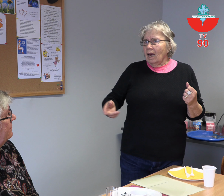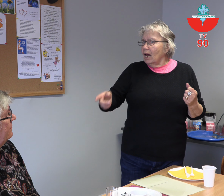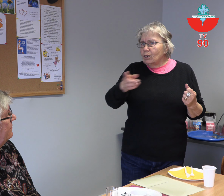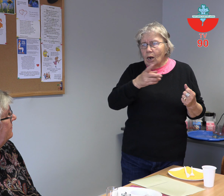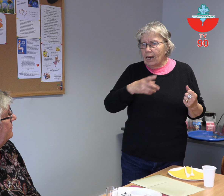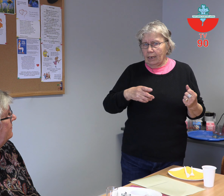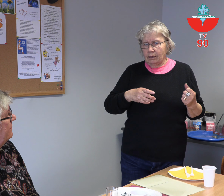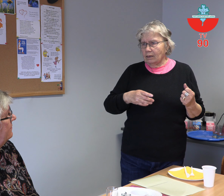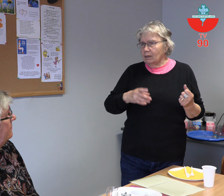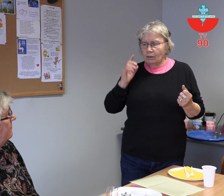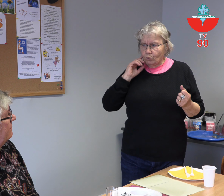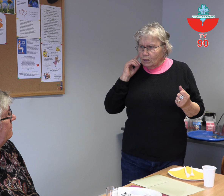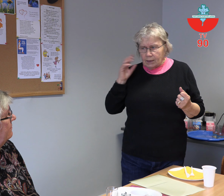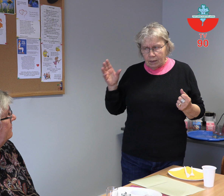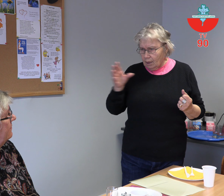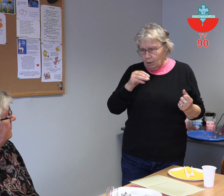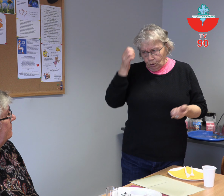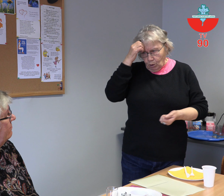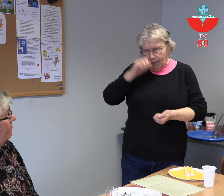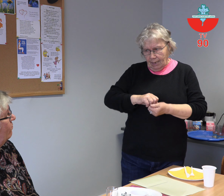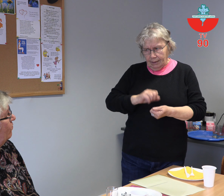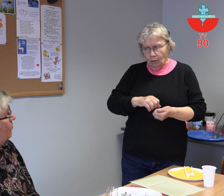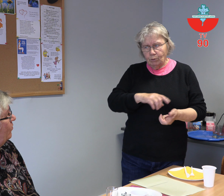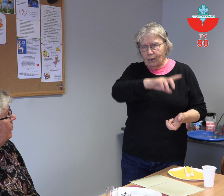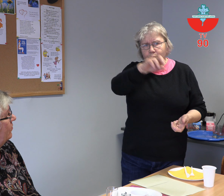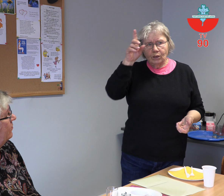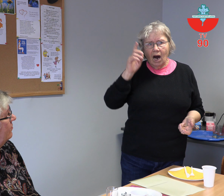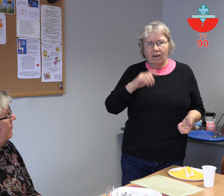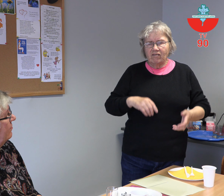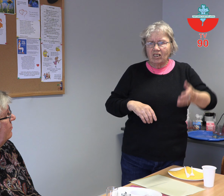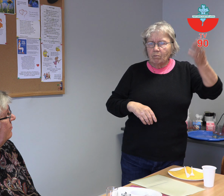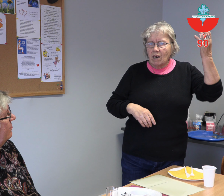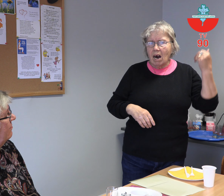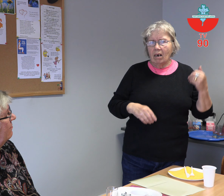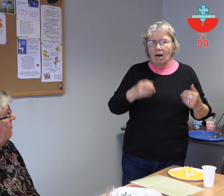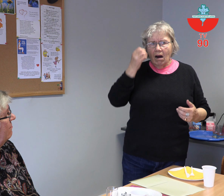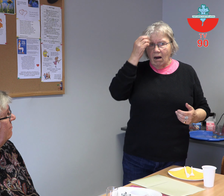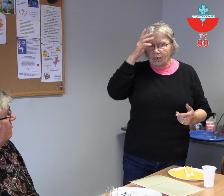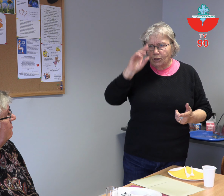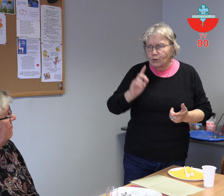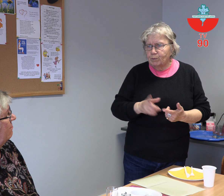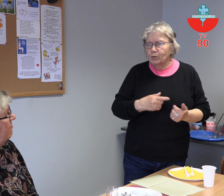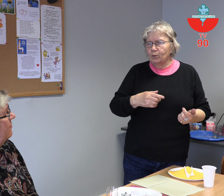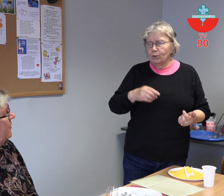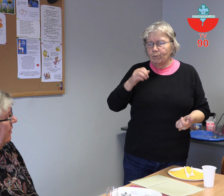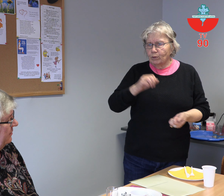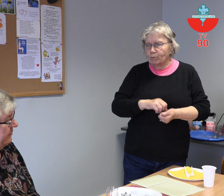ei ole kurtid kõik rumalad, nagu paljud arvavad maal, hariduspuudud